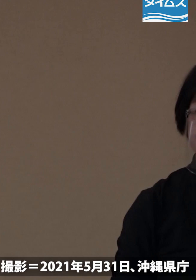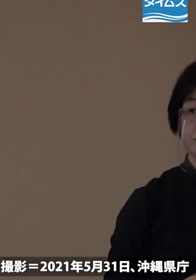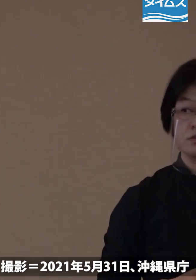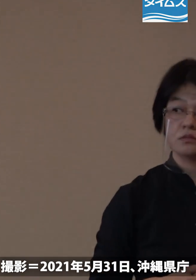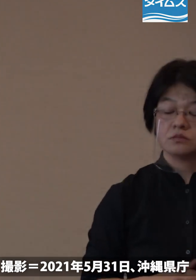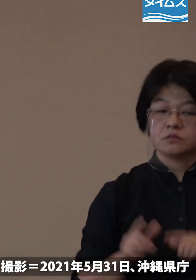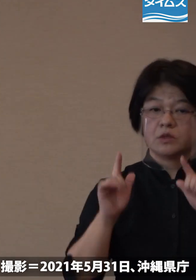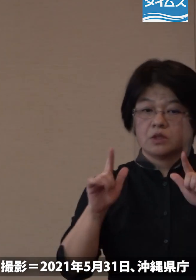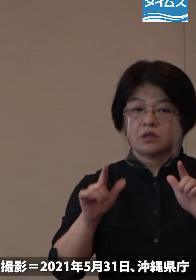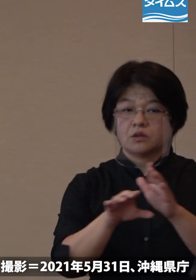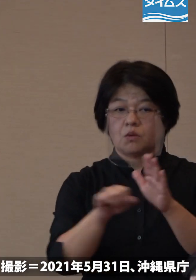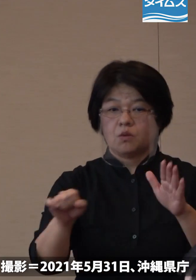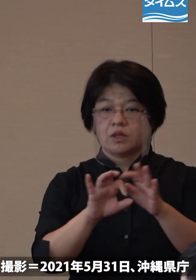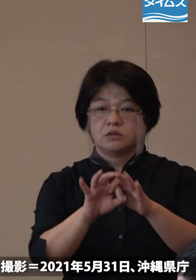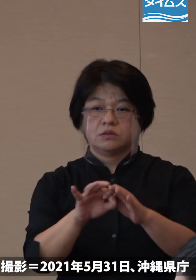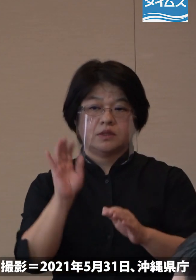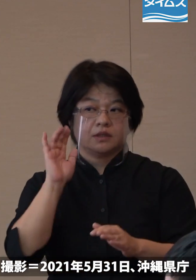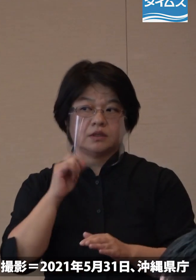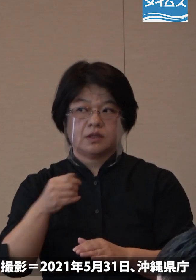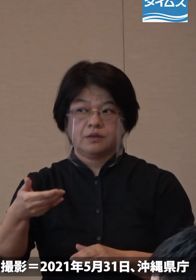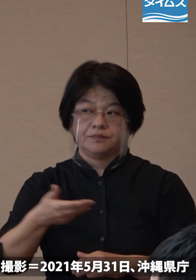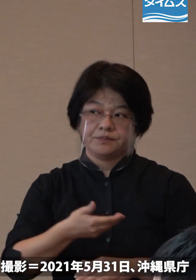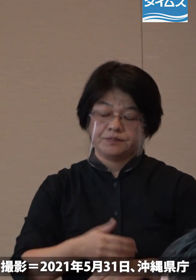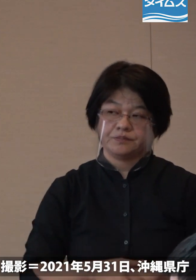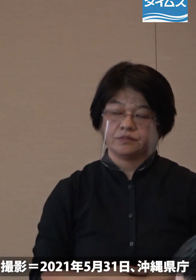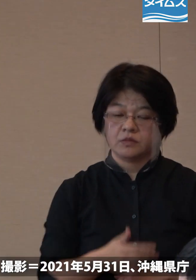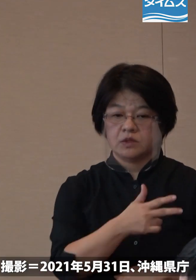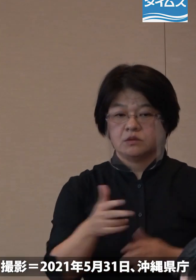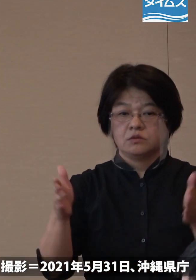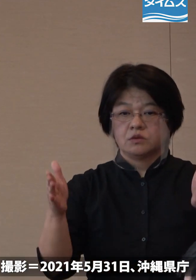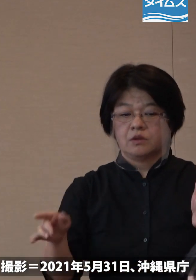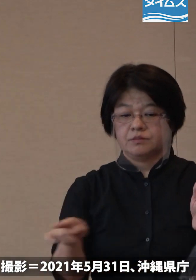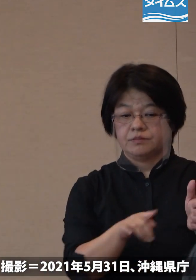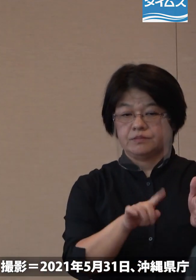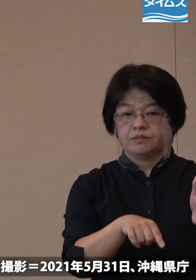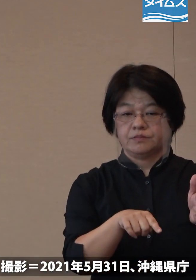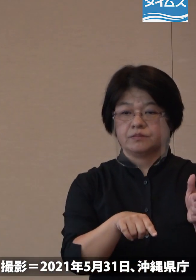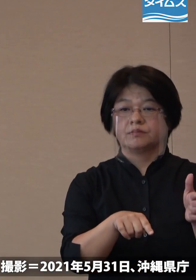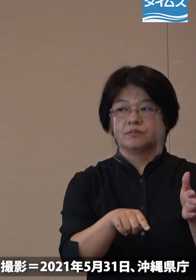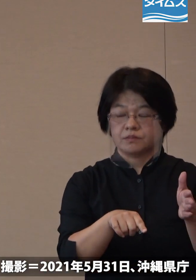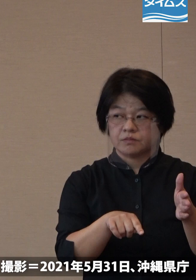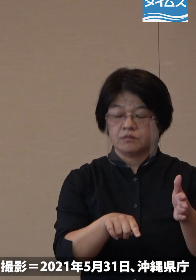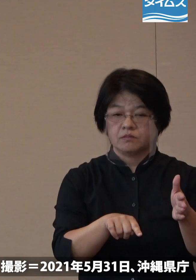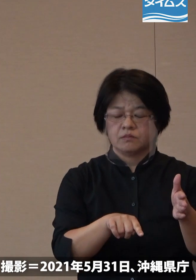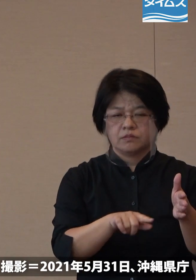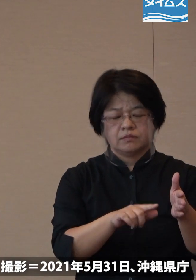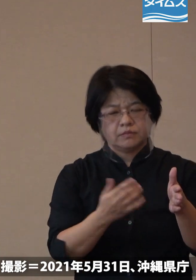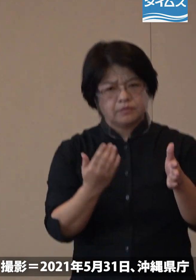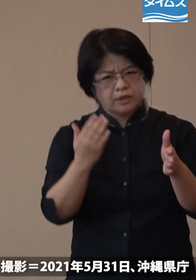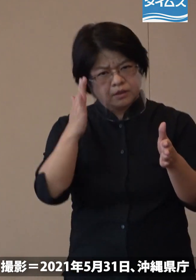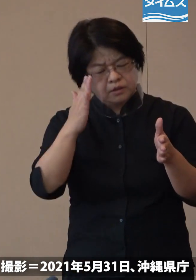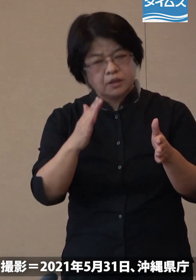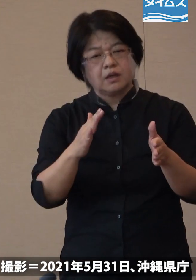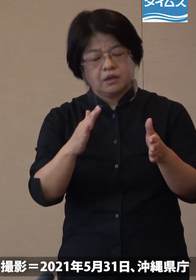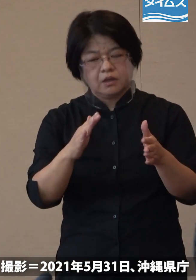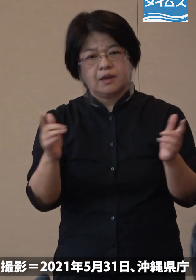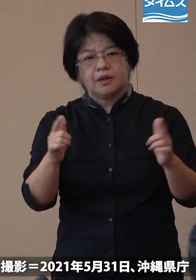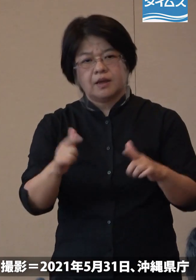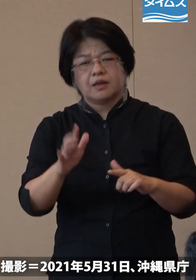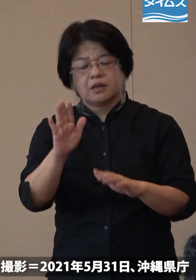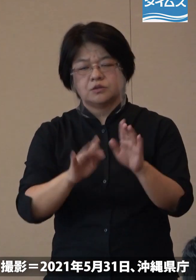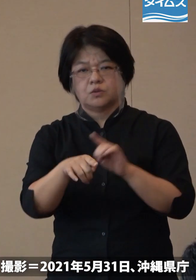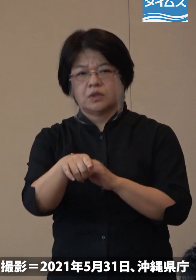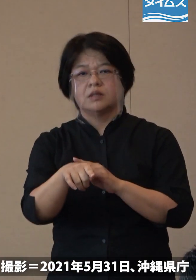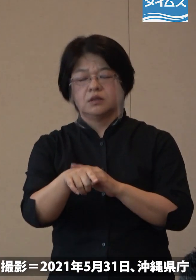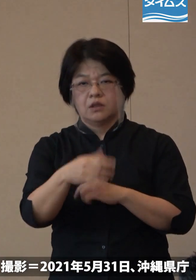宣言の効果についてお伺いしたいんですけれども、1週間経ってね、拡大局面からしていないとおっしゃってたんですけれども、若